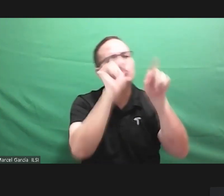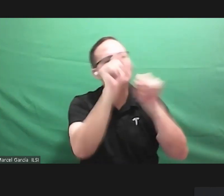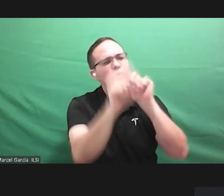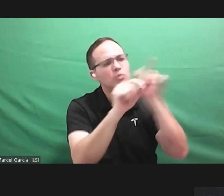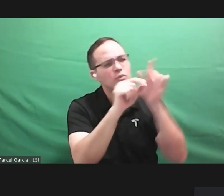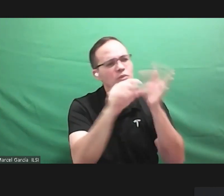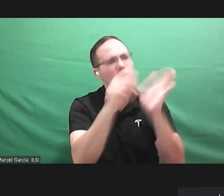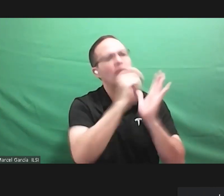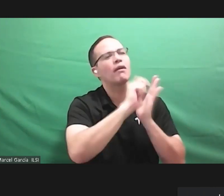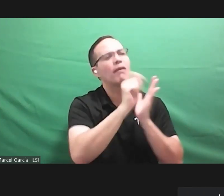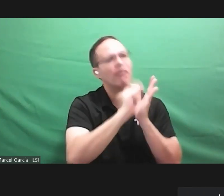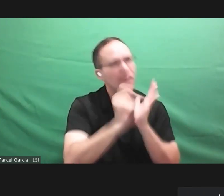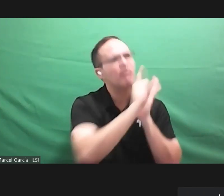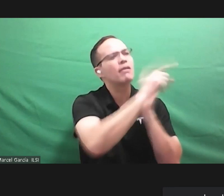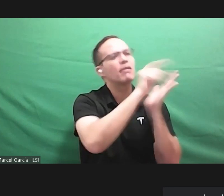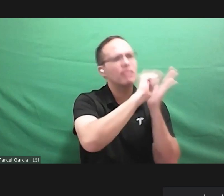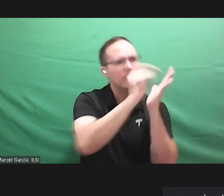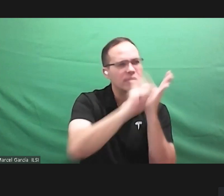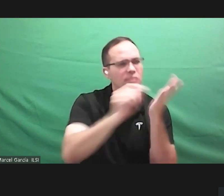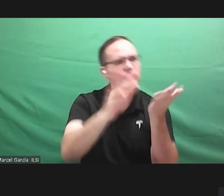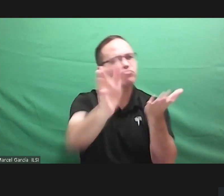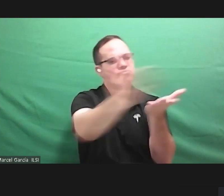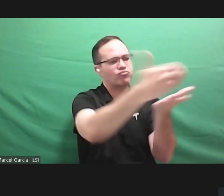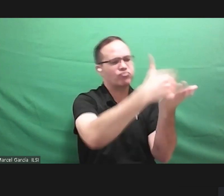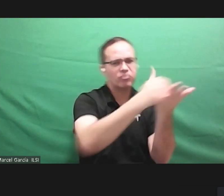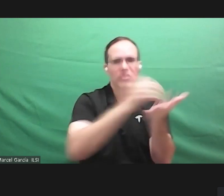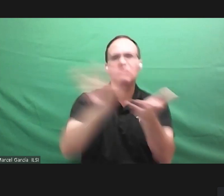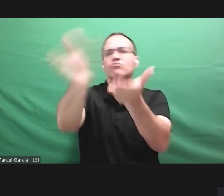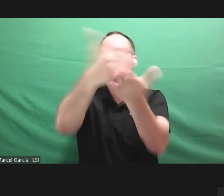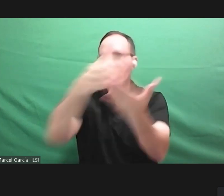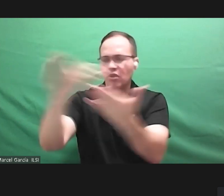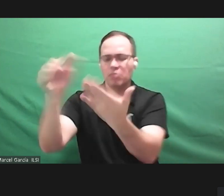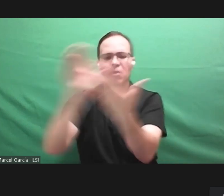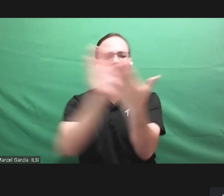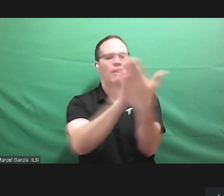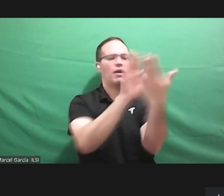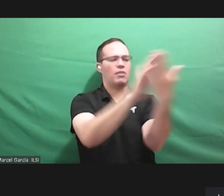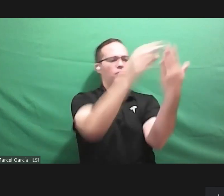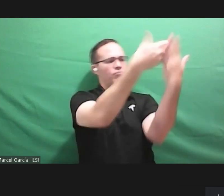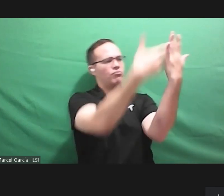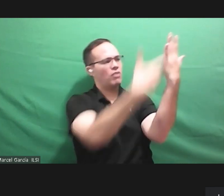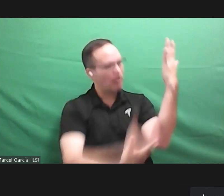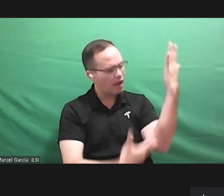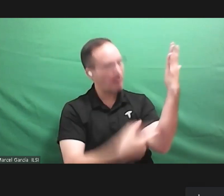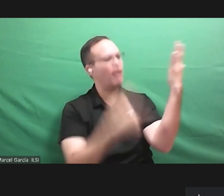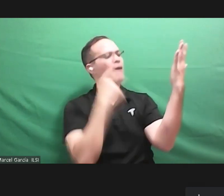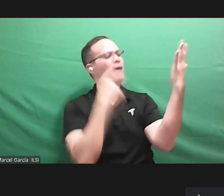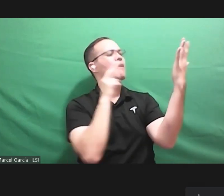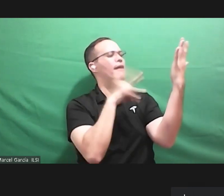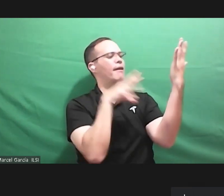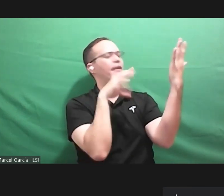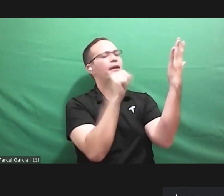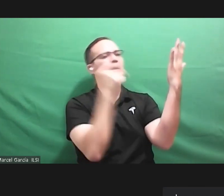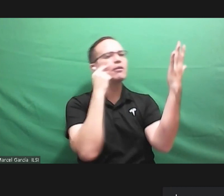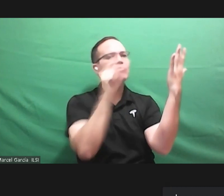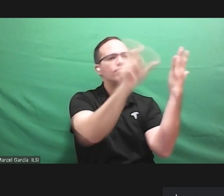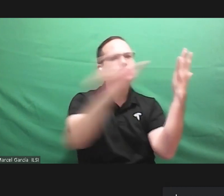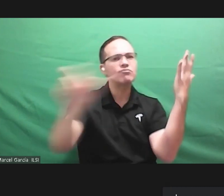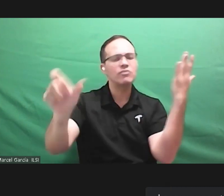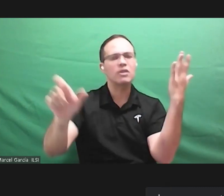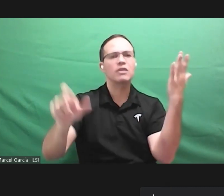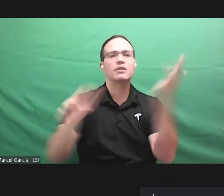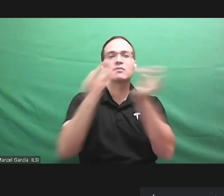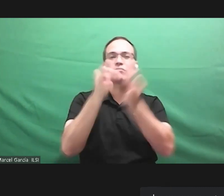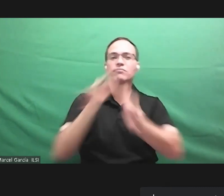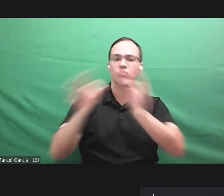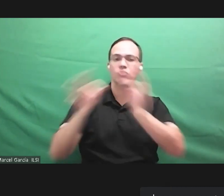una desagregación y trabajar con todas las variables dentro del cuestionario. Así que es una fuente muy importante para el gobierno